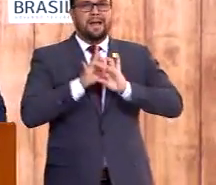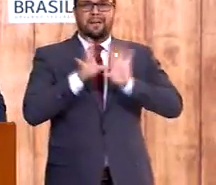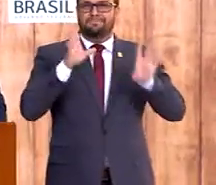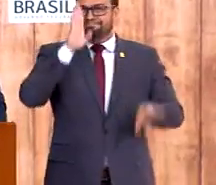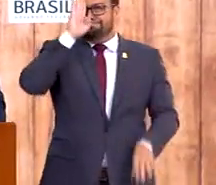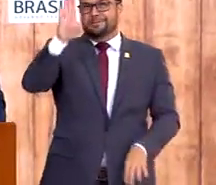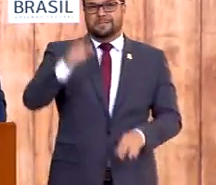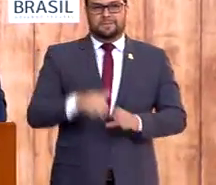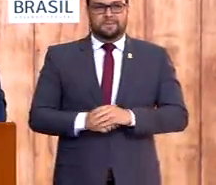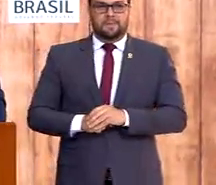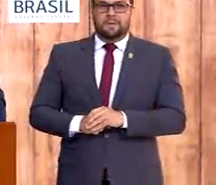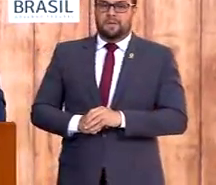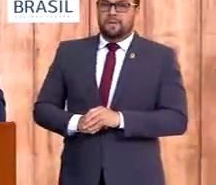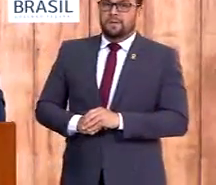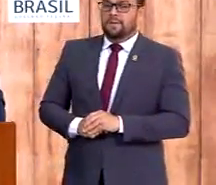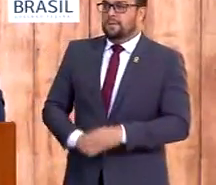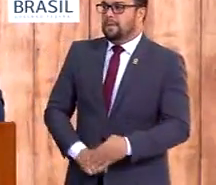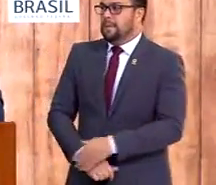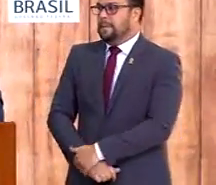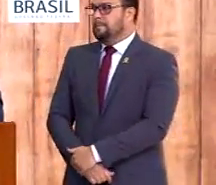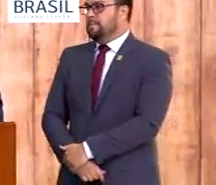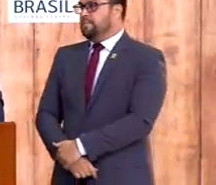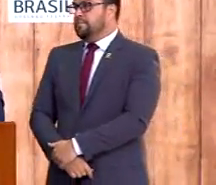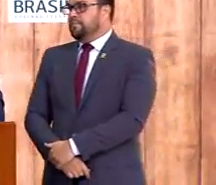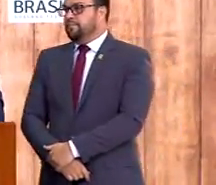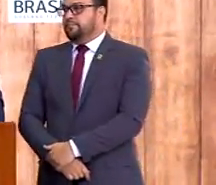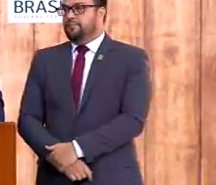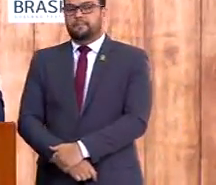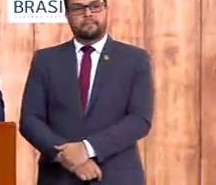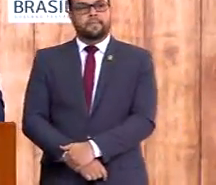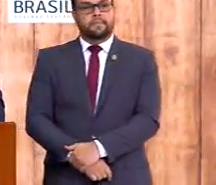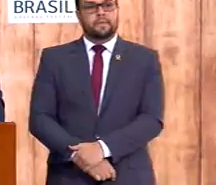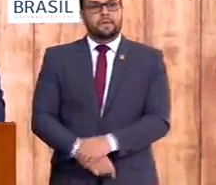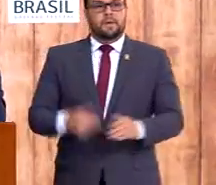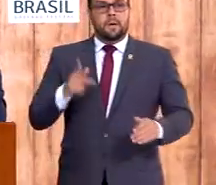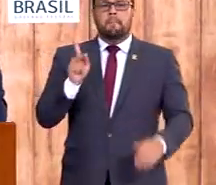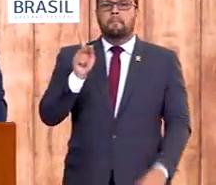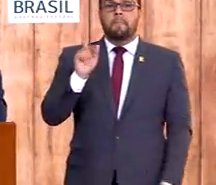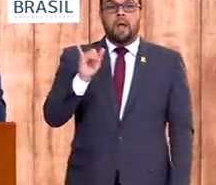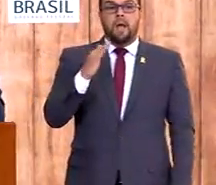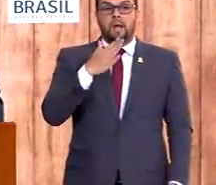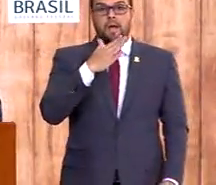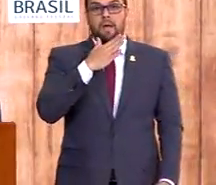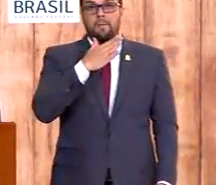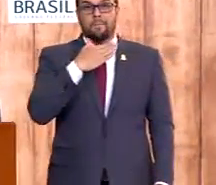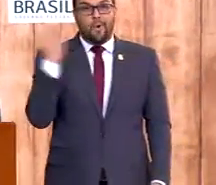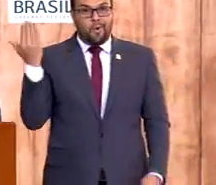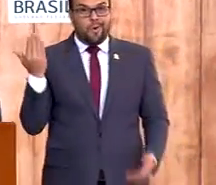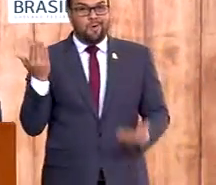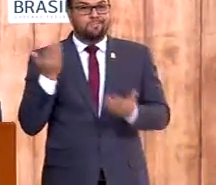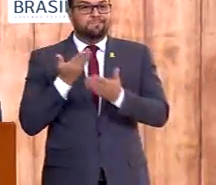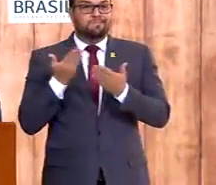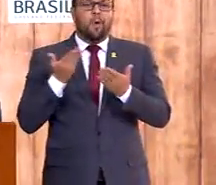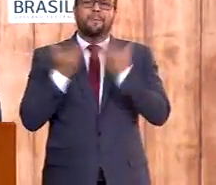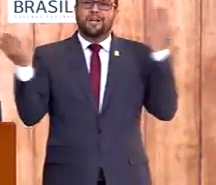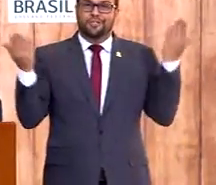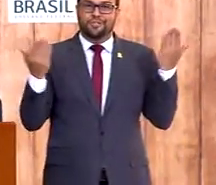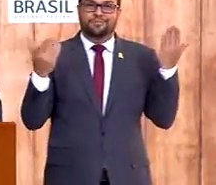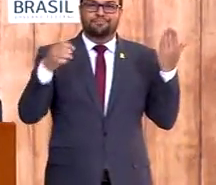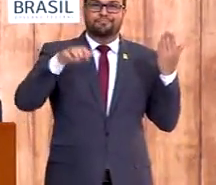e eu e E eu perdi um pai presidente e a corrupção